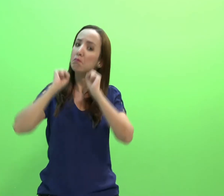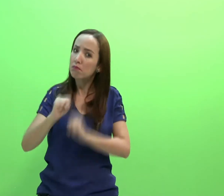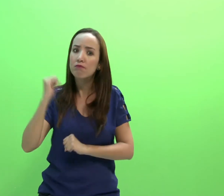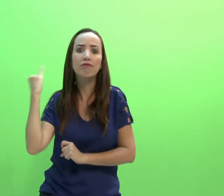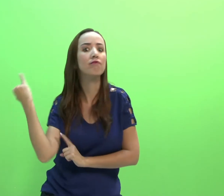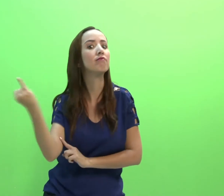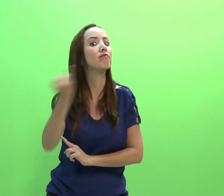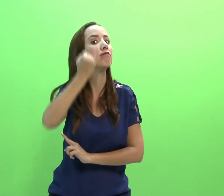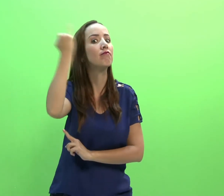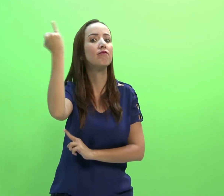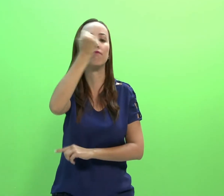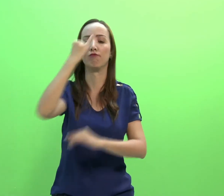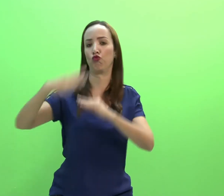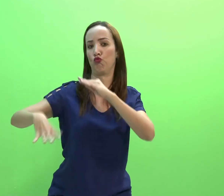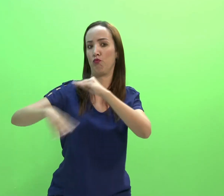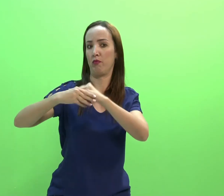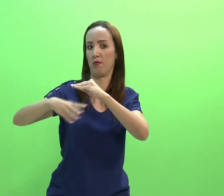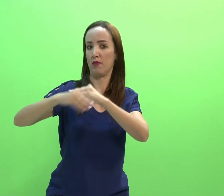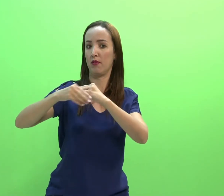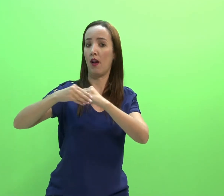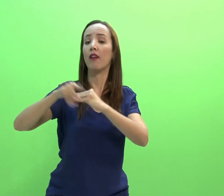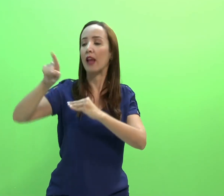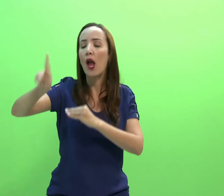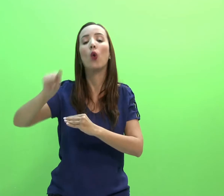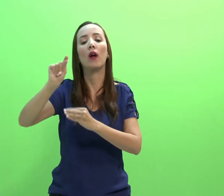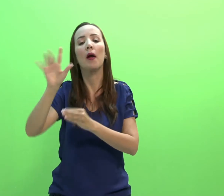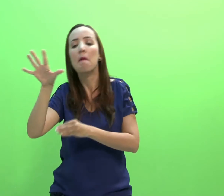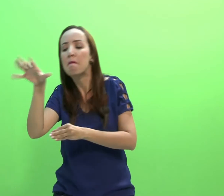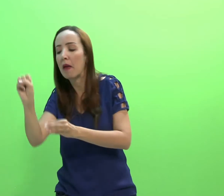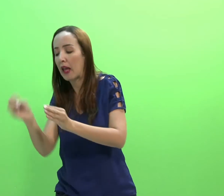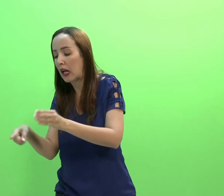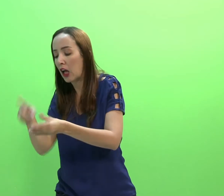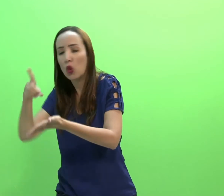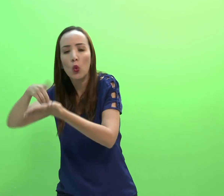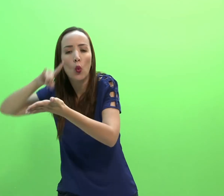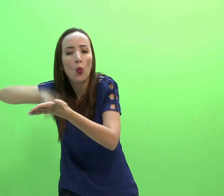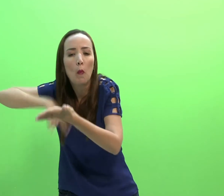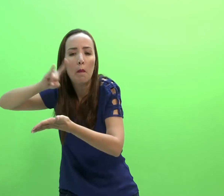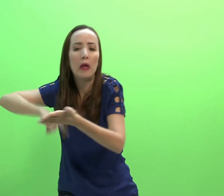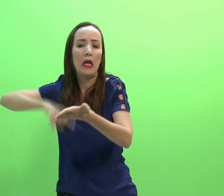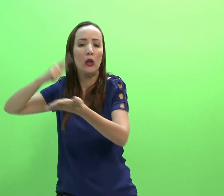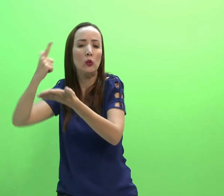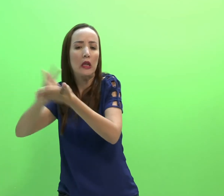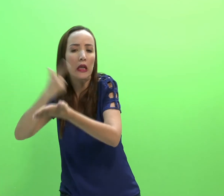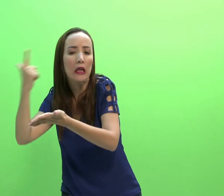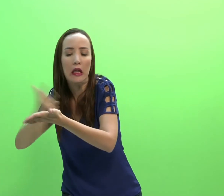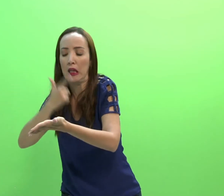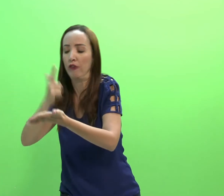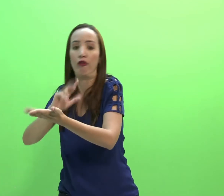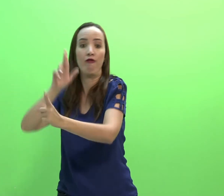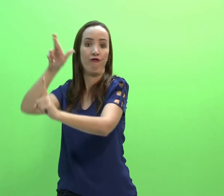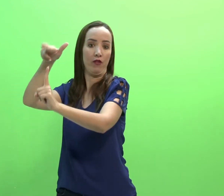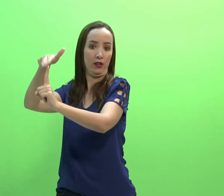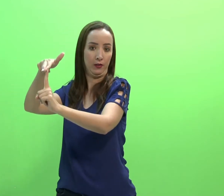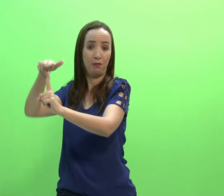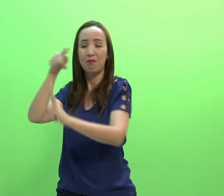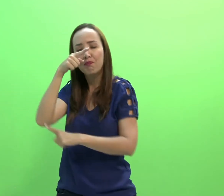material. Então, isso é muito importante. Qual documento que você vai pegar?